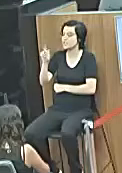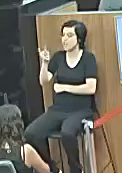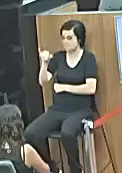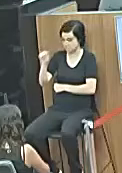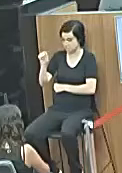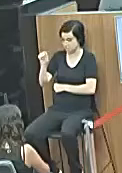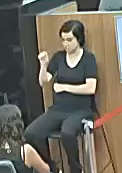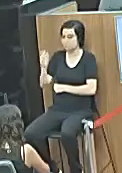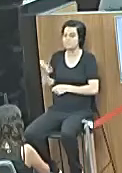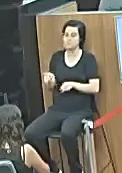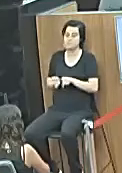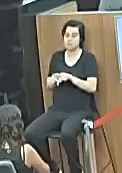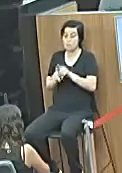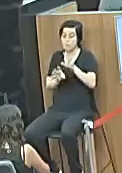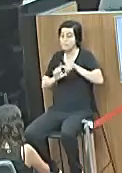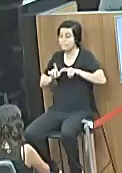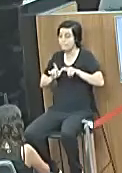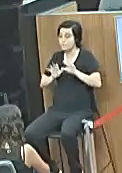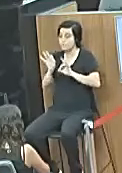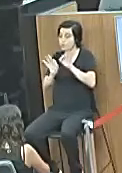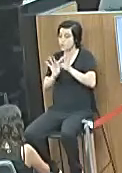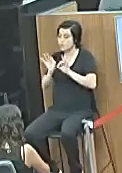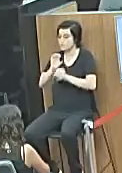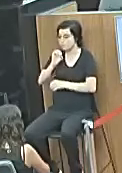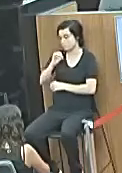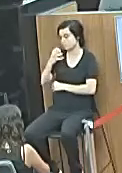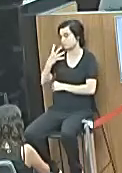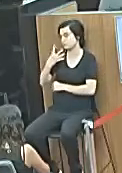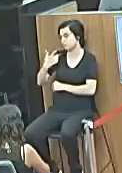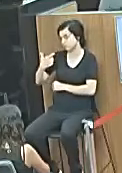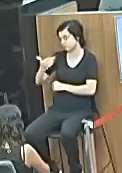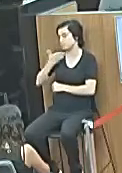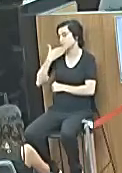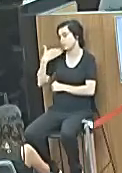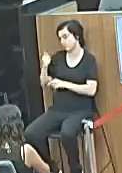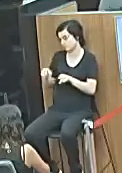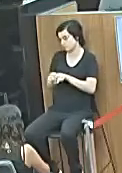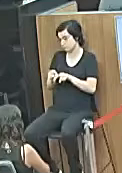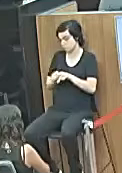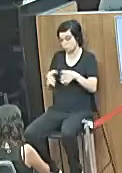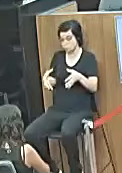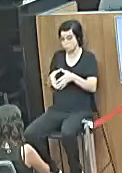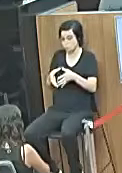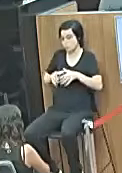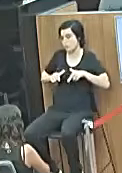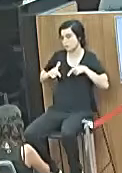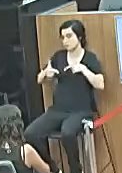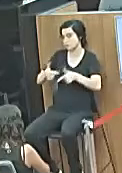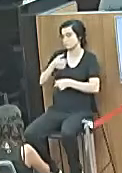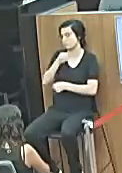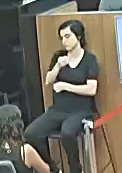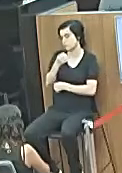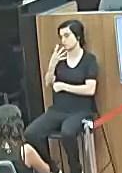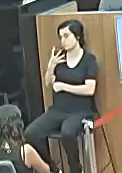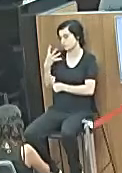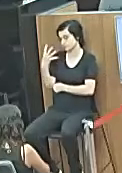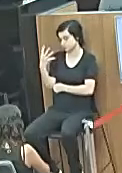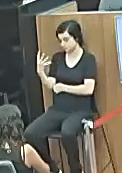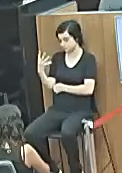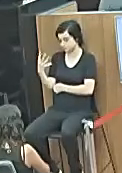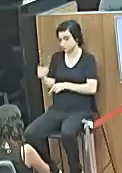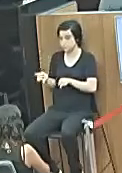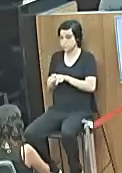do programa 0 42 bem como das ações do programa 0 44 para